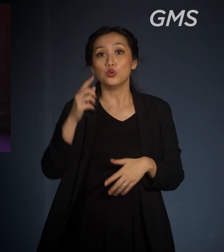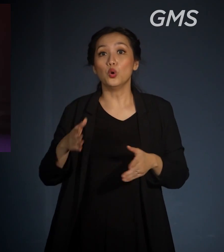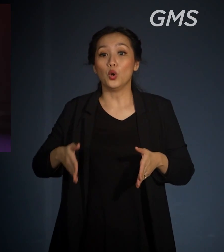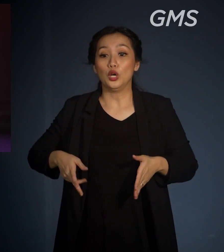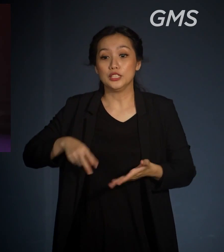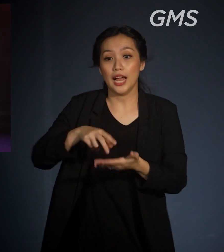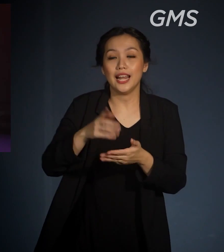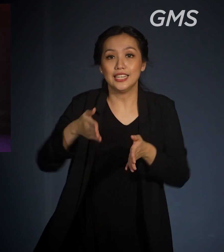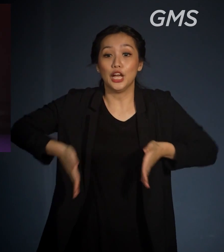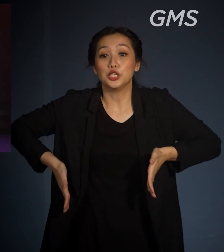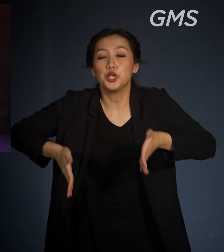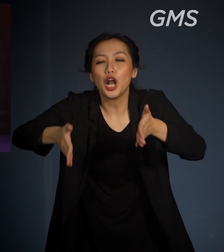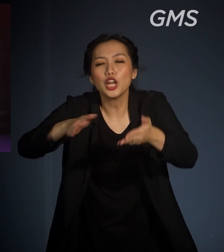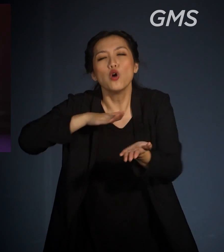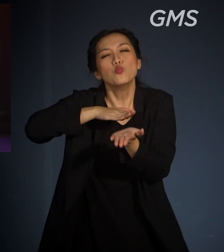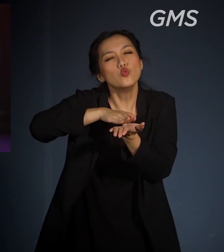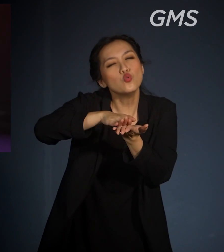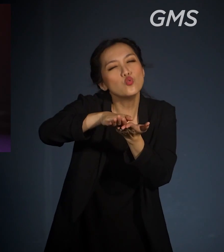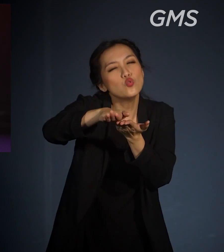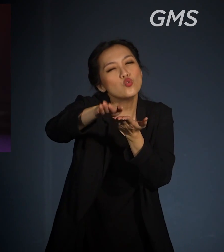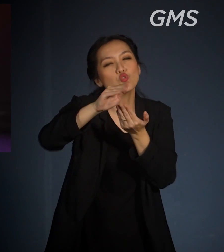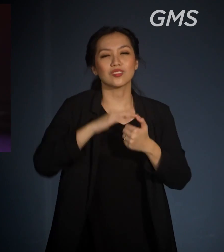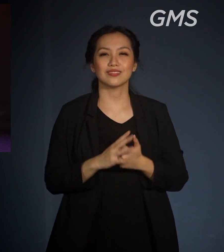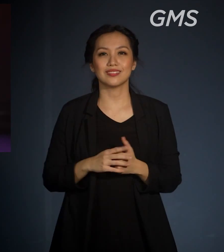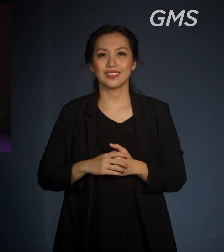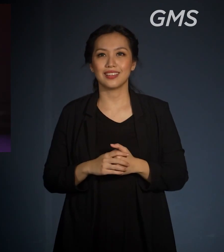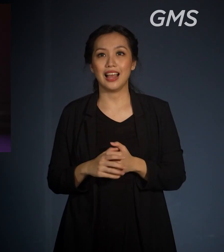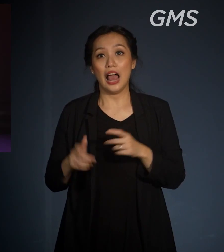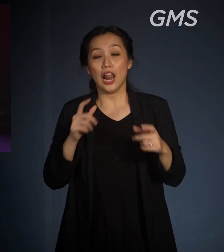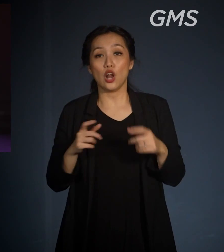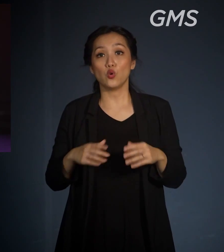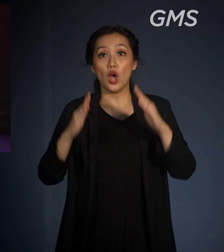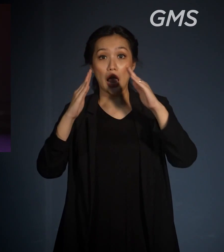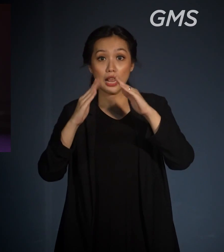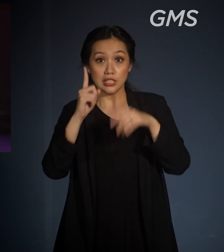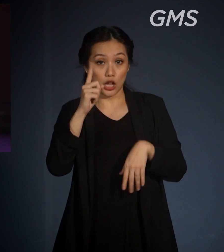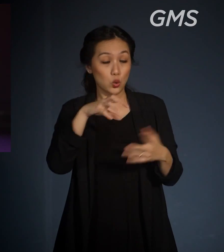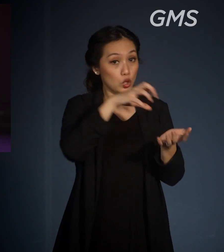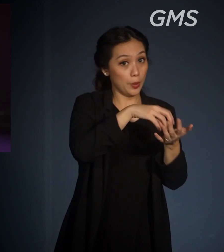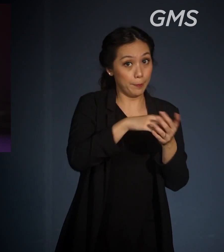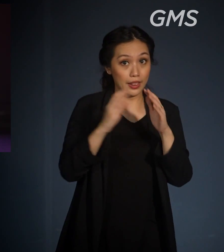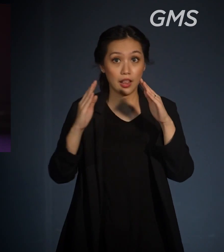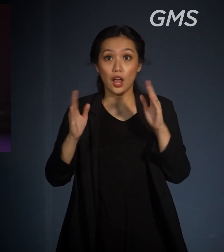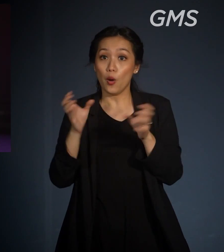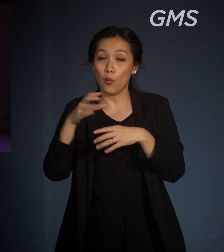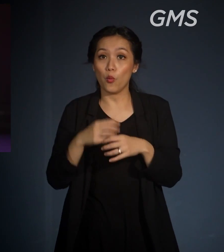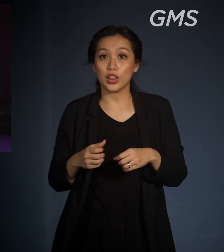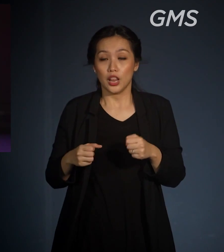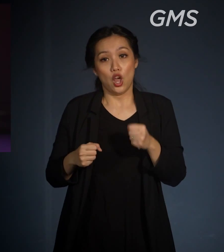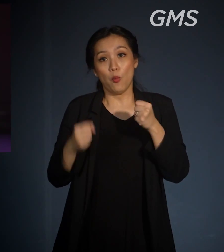mobil B, itu menciptakan mobil dengan ban besar supaya bisa jalan di